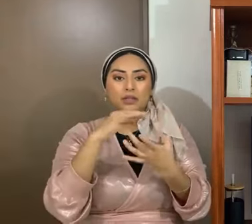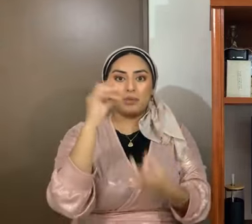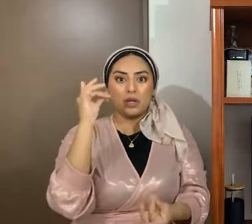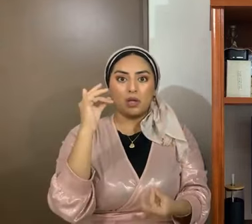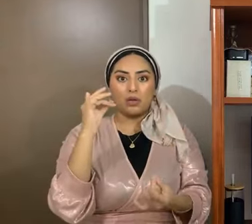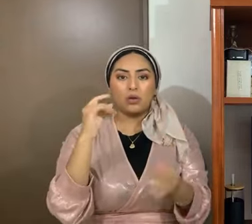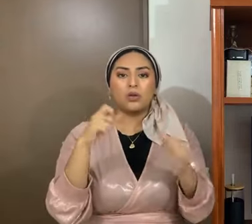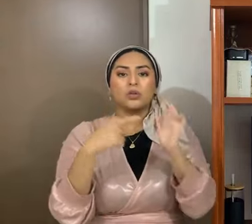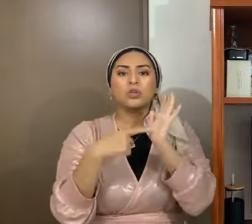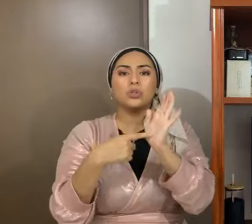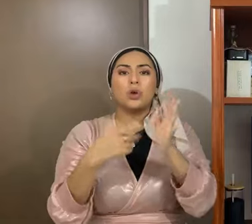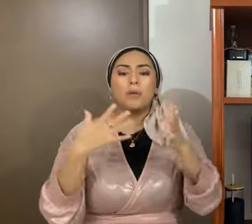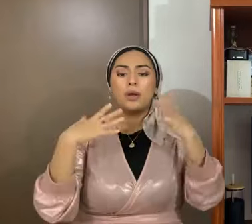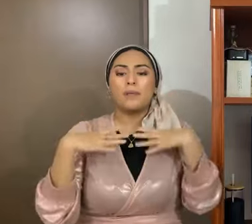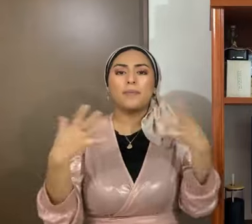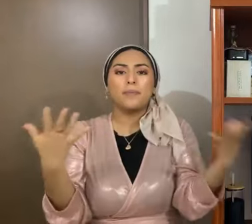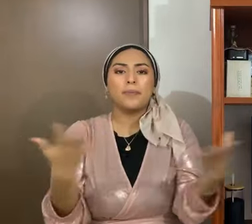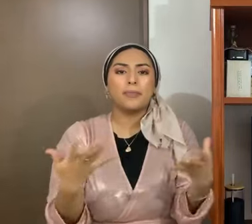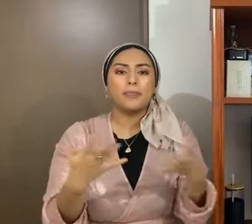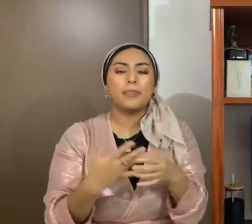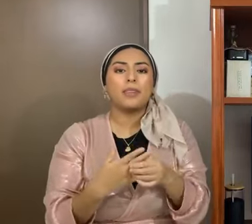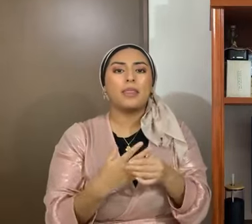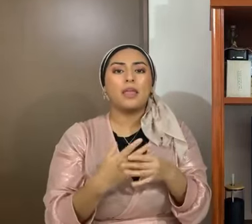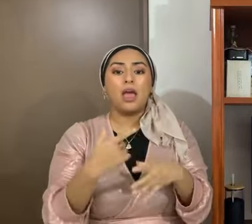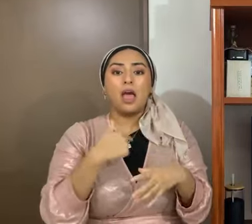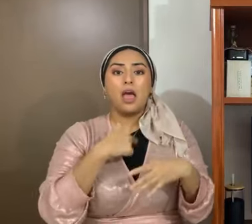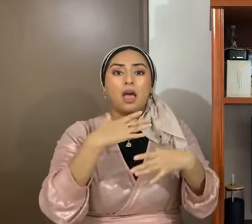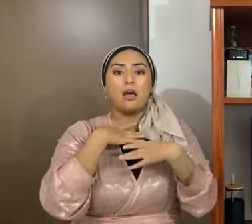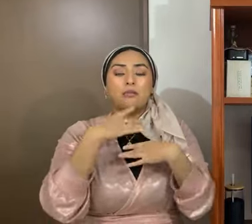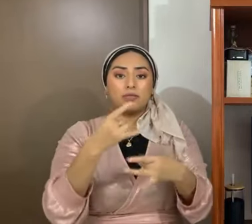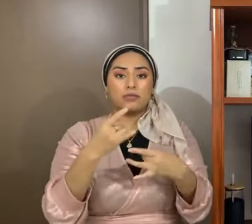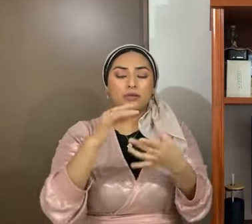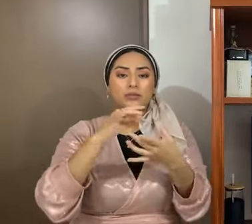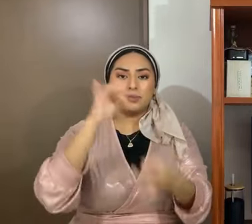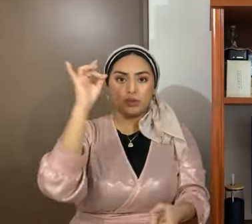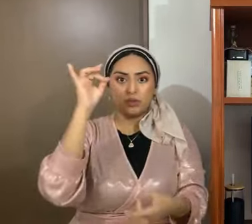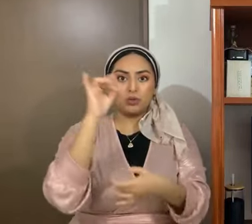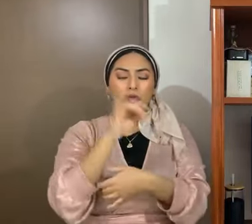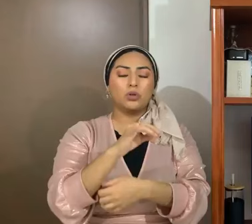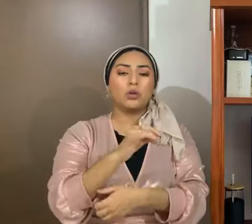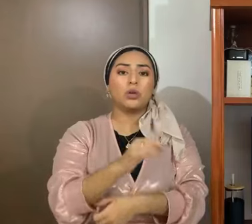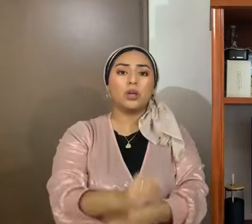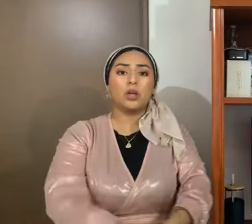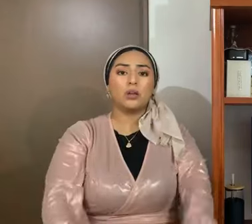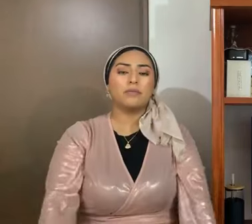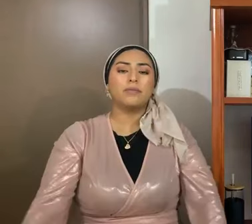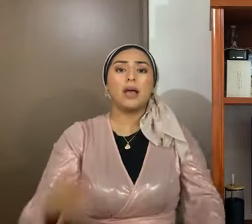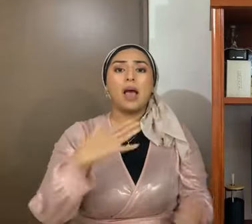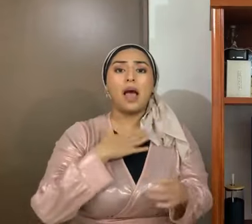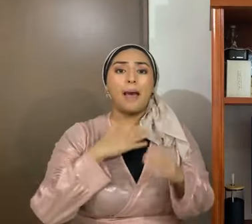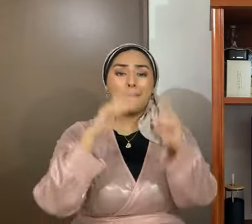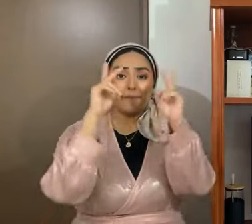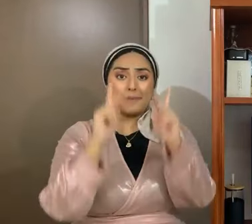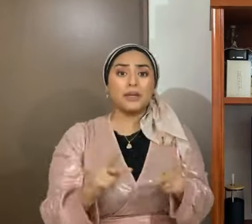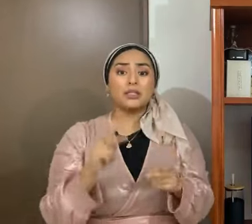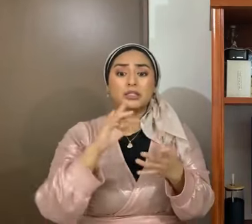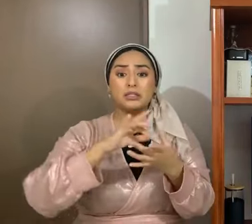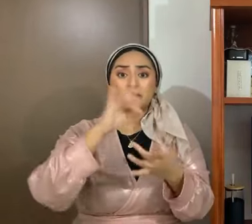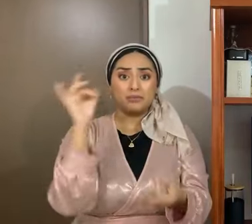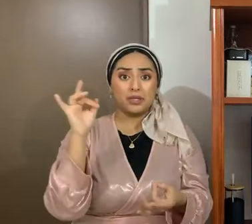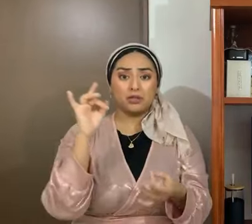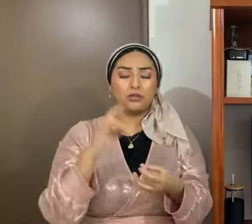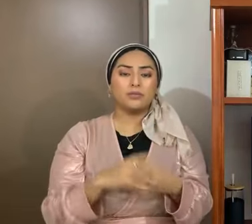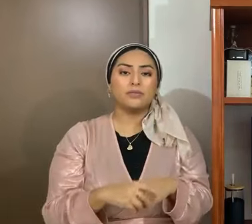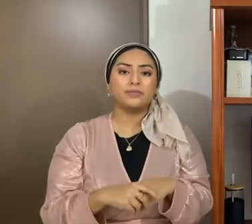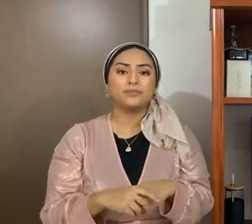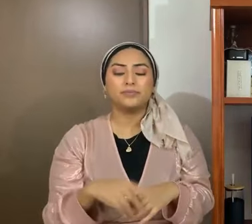Entonces, ¿qué tiene que demostrar mi vestimenta? Eso, que me interesa lo espiritual, que soy una persona espiritual y no